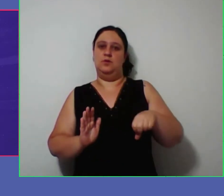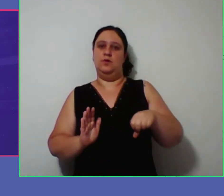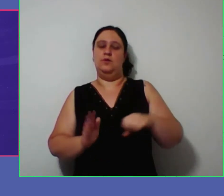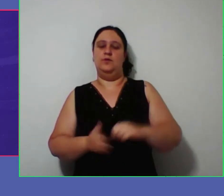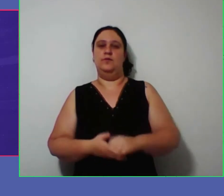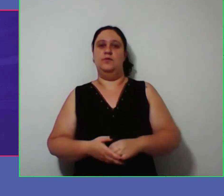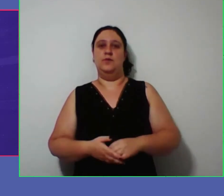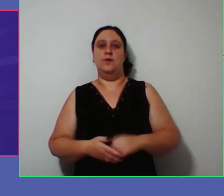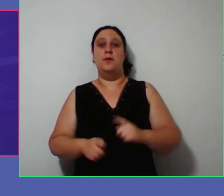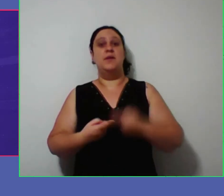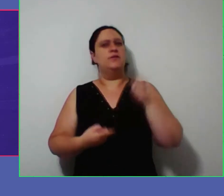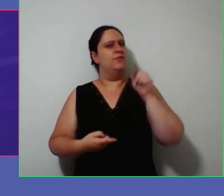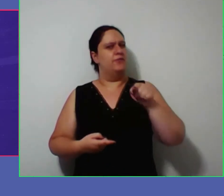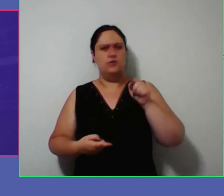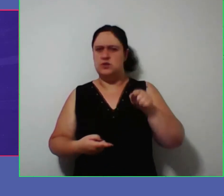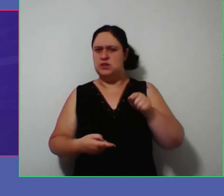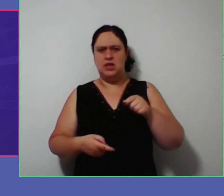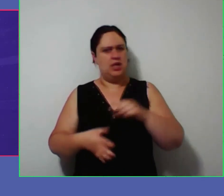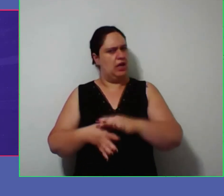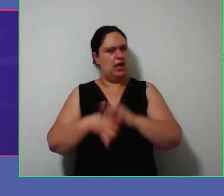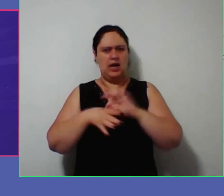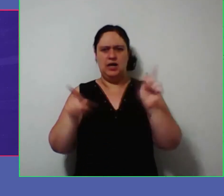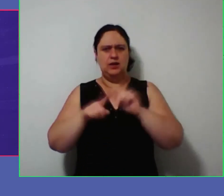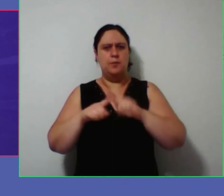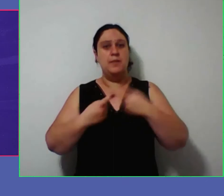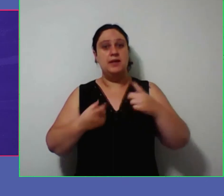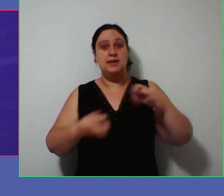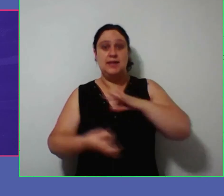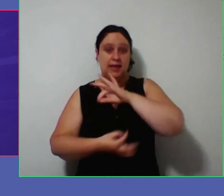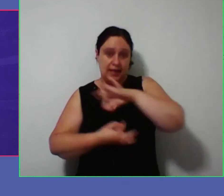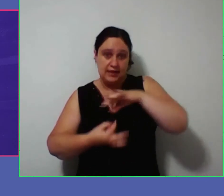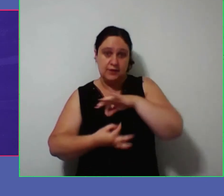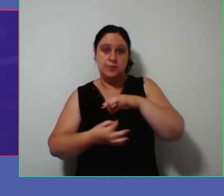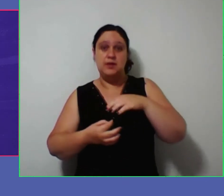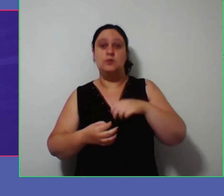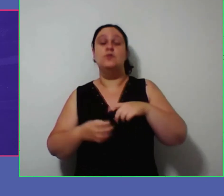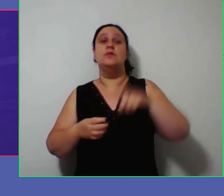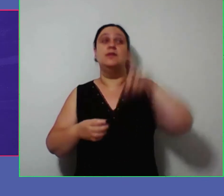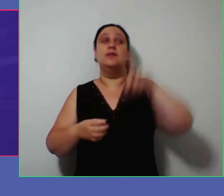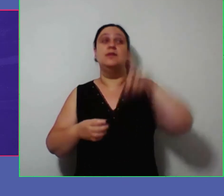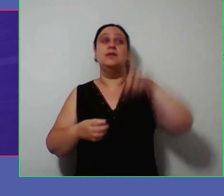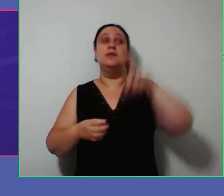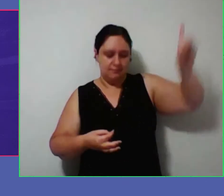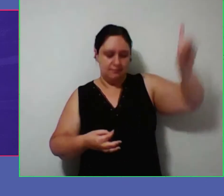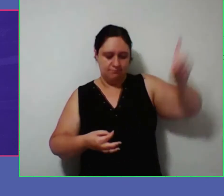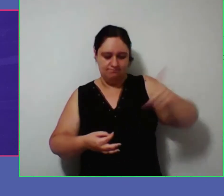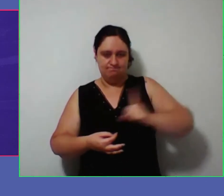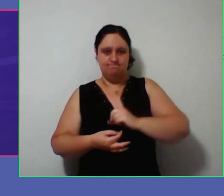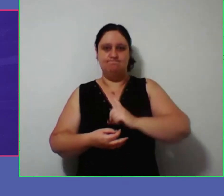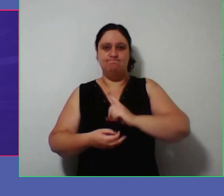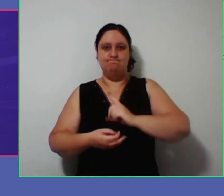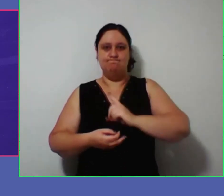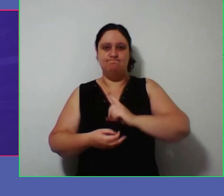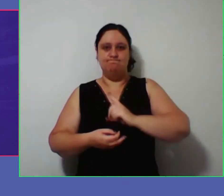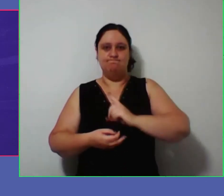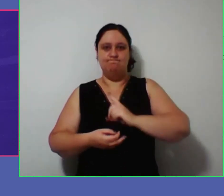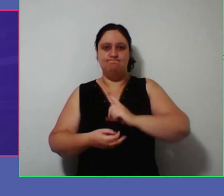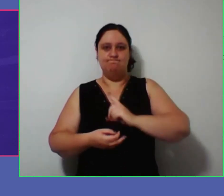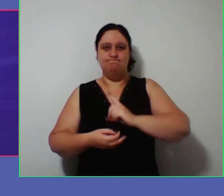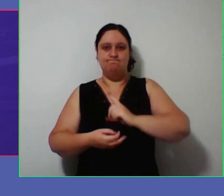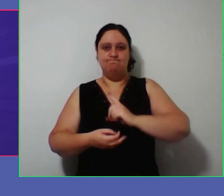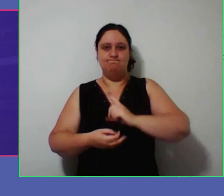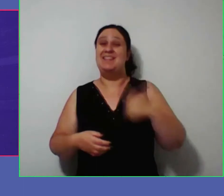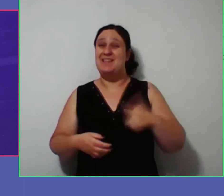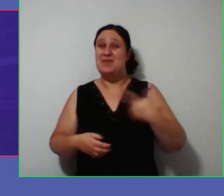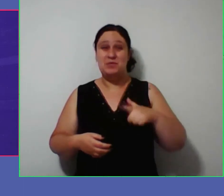no Espírito, se de fato o Espírito de Deus habita em vós. E se alguém não tem o Espírito de Cristo, esse tal não é dele.